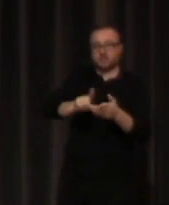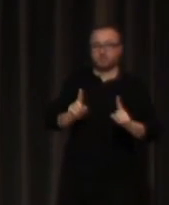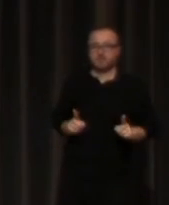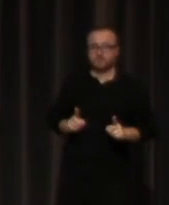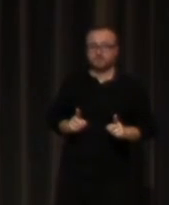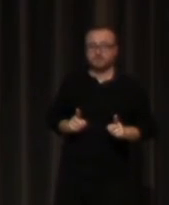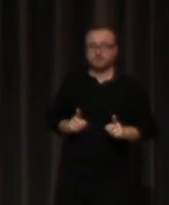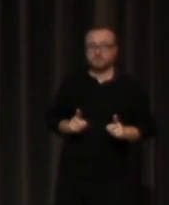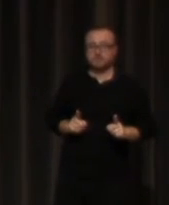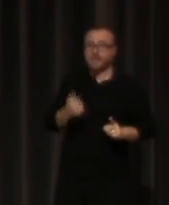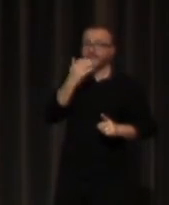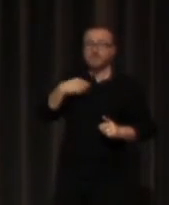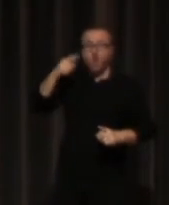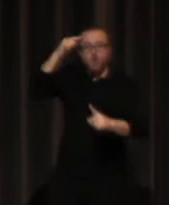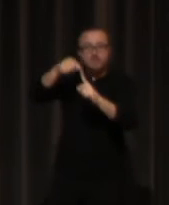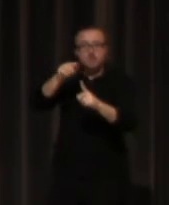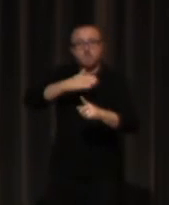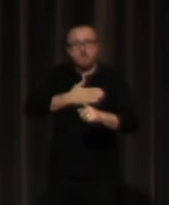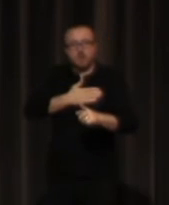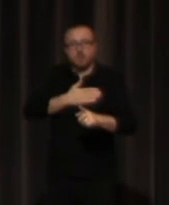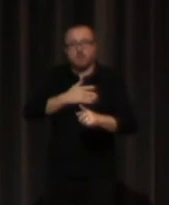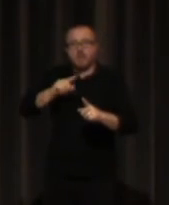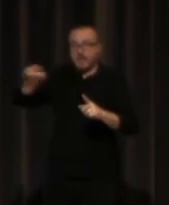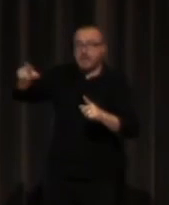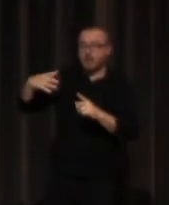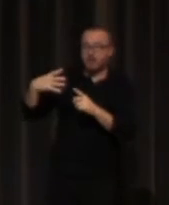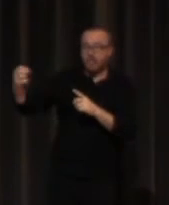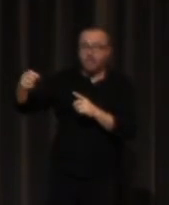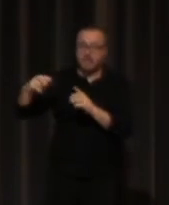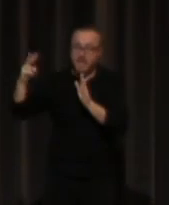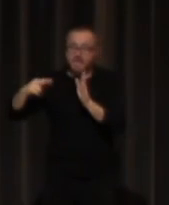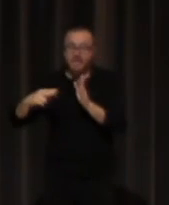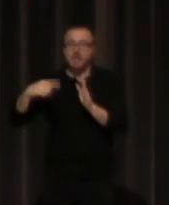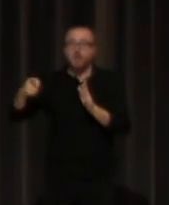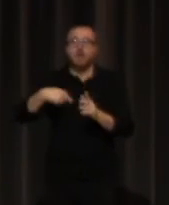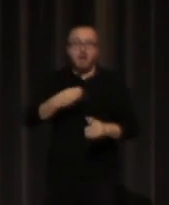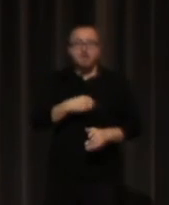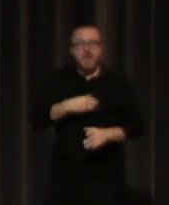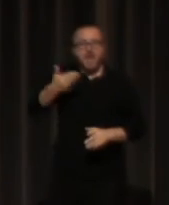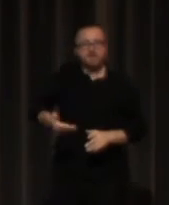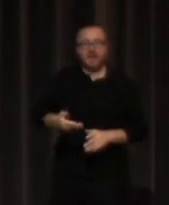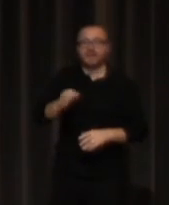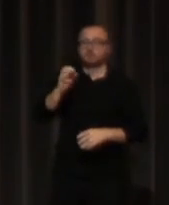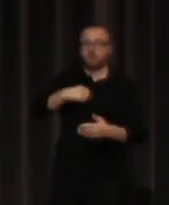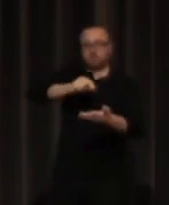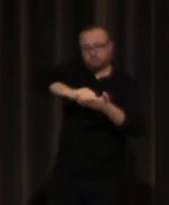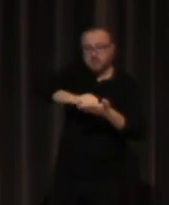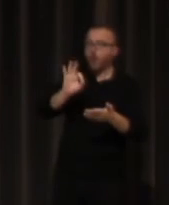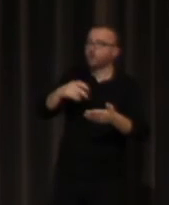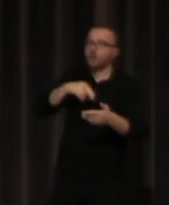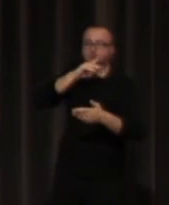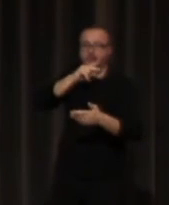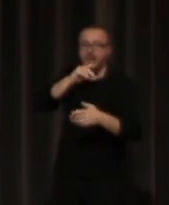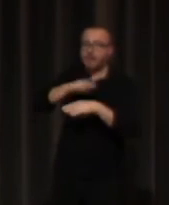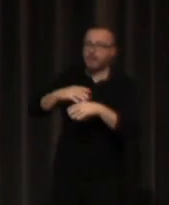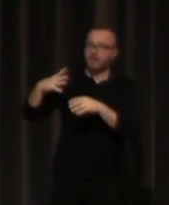complir amb l'expectativa de que val la pena adreçar-s'hi, de que val la pena parlar, perquè podem realitzar aquest